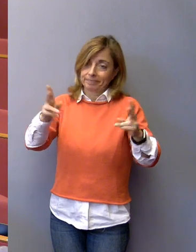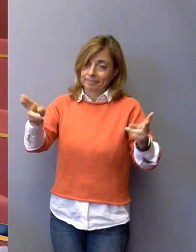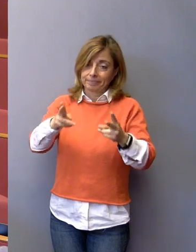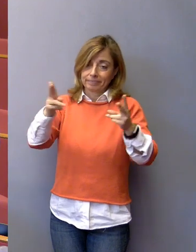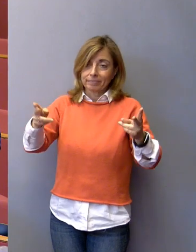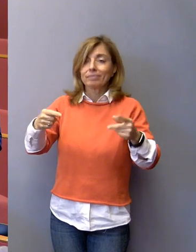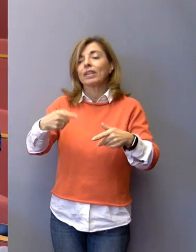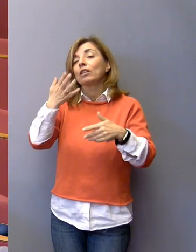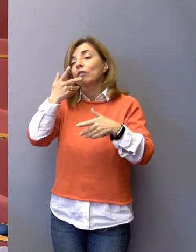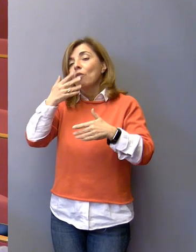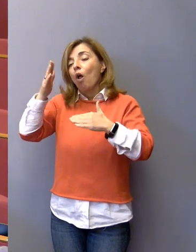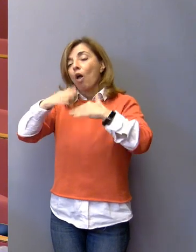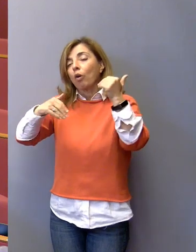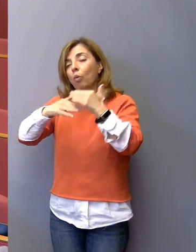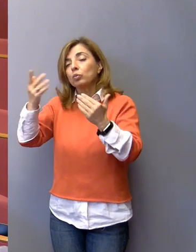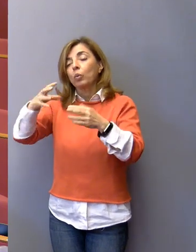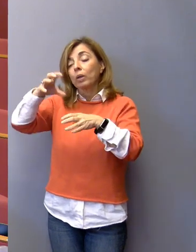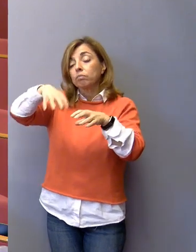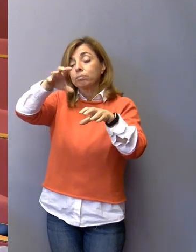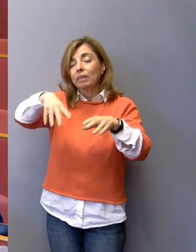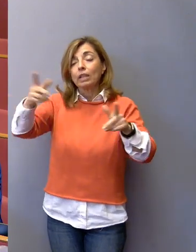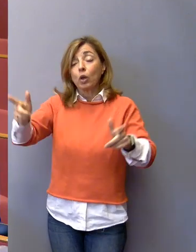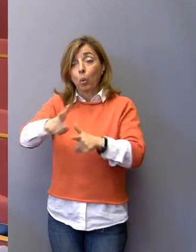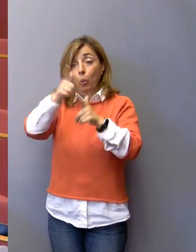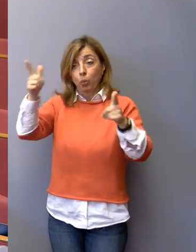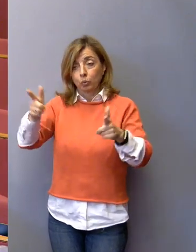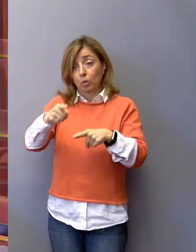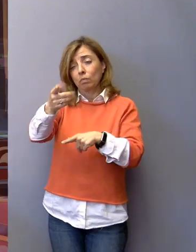di lusso che quella che tanto piace a lei e ai suoi compari